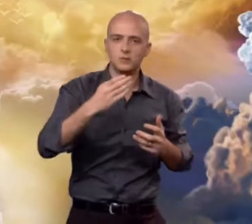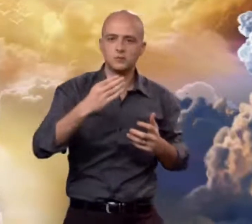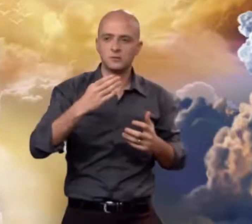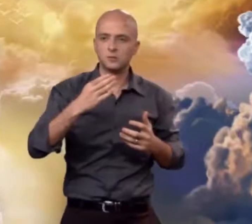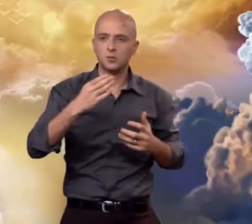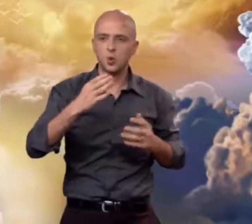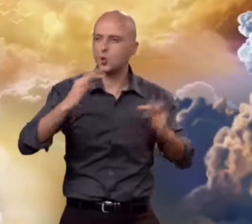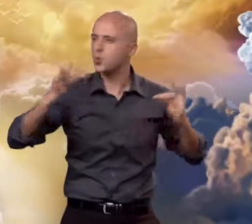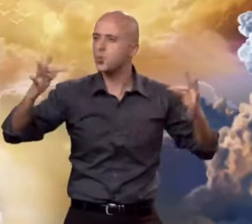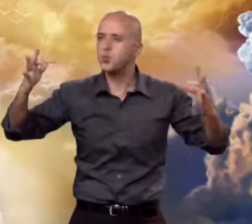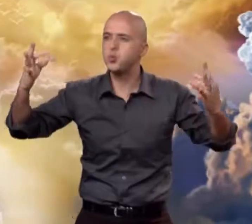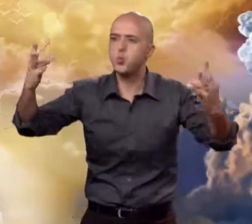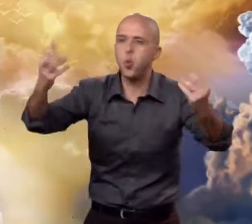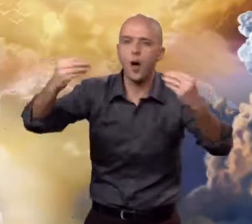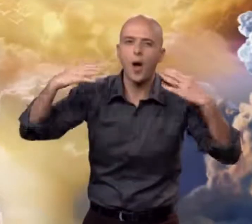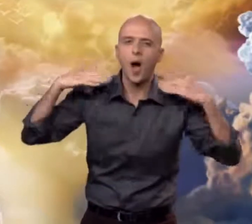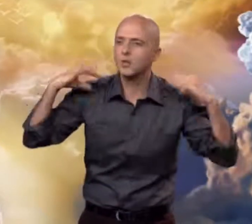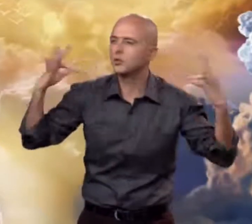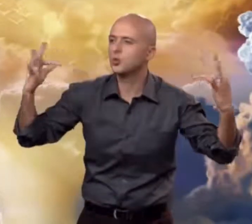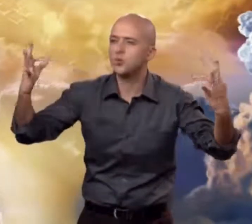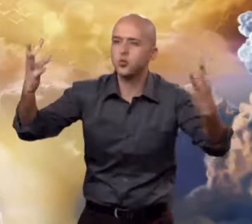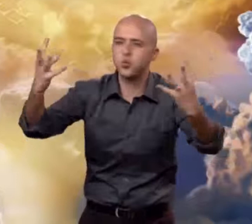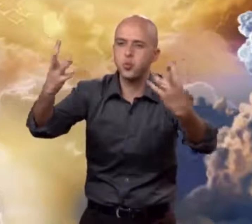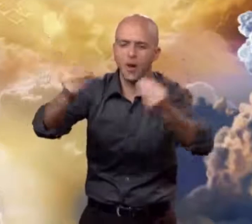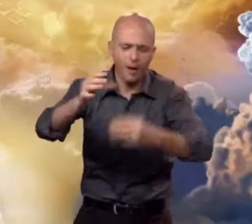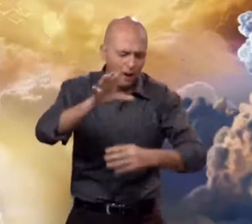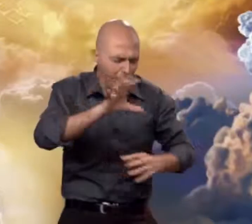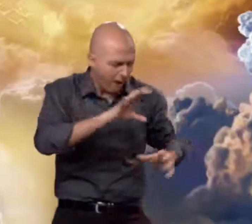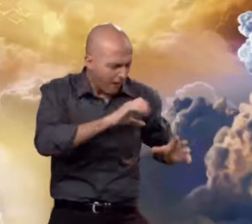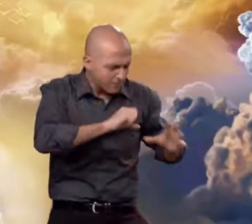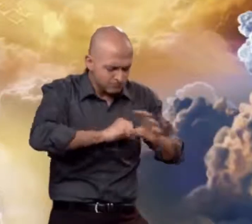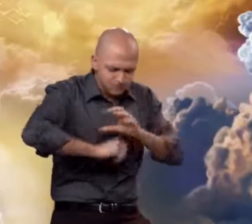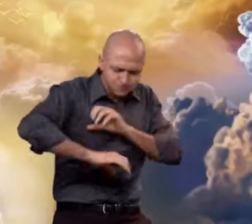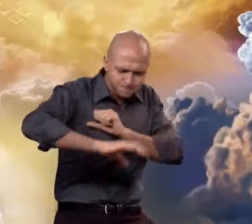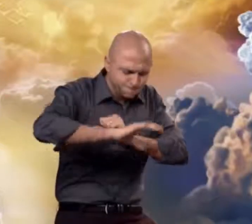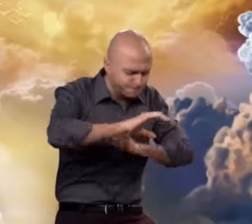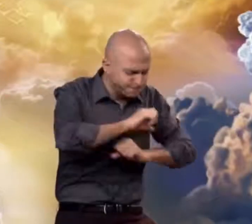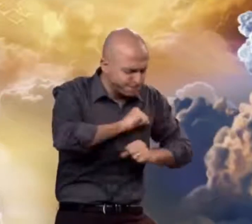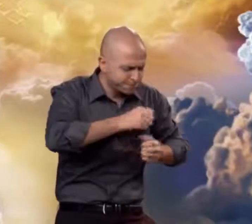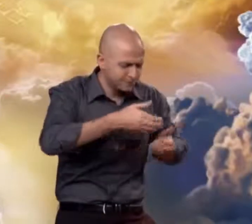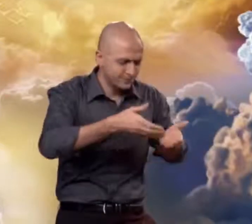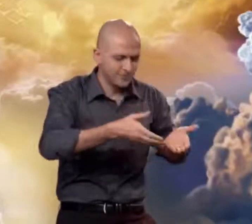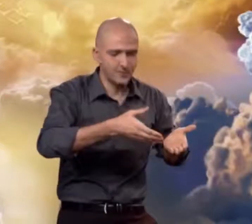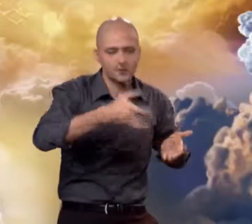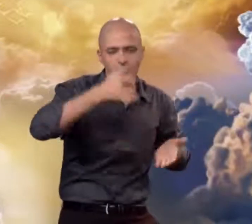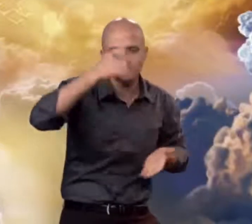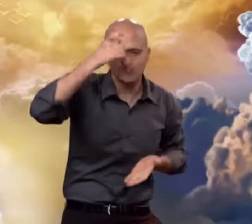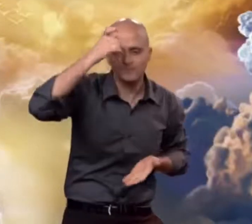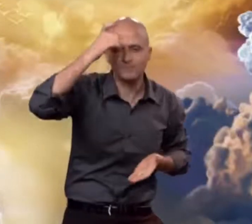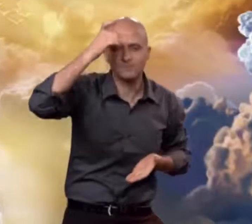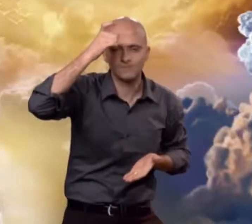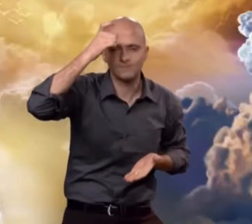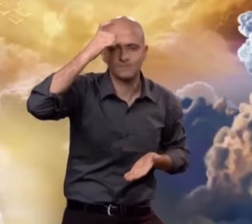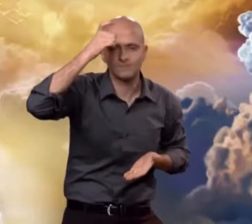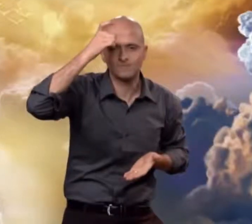levar à rebelião os anjos do céu, poderia também levar outros mundos. Utilizando